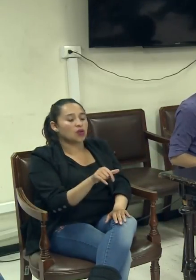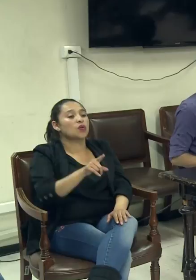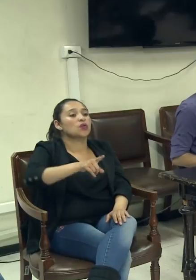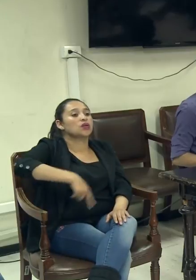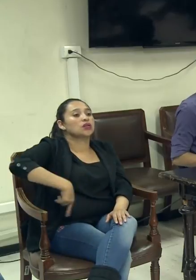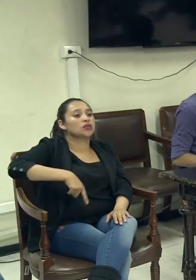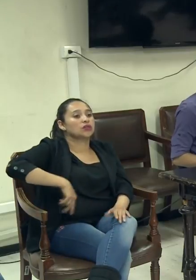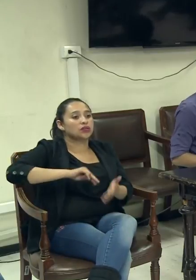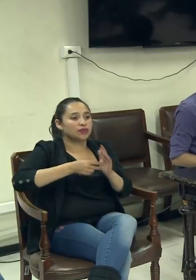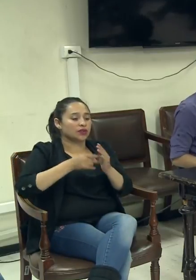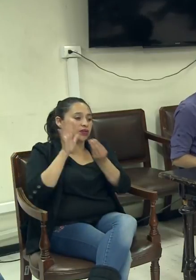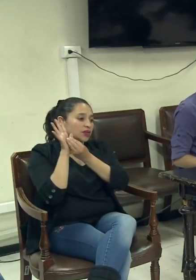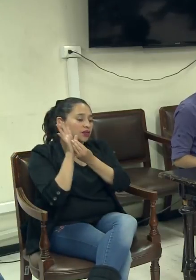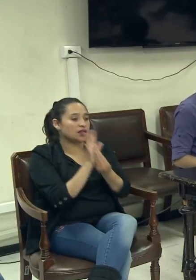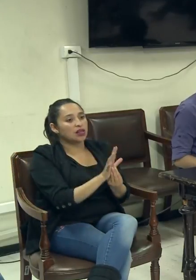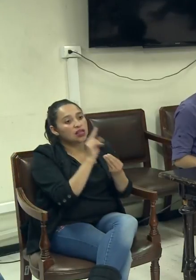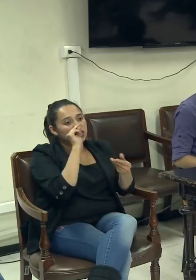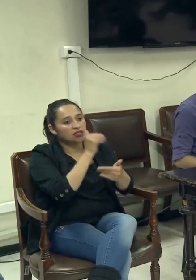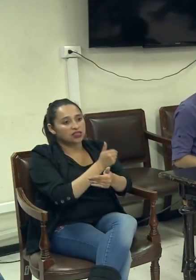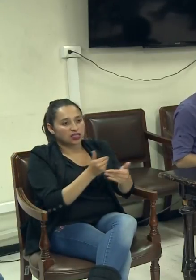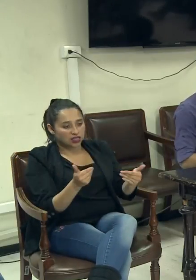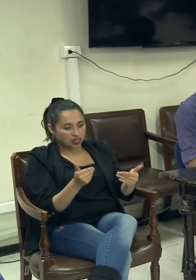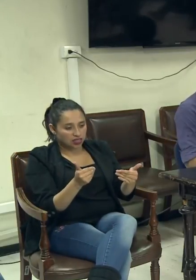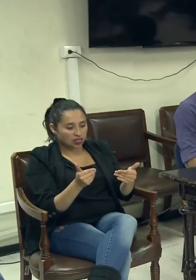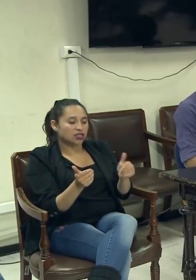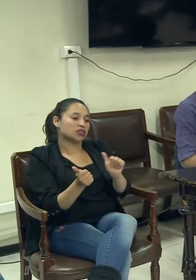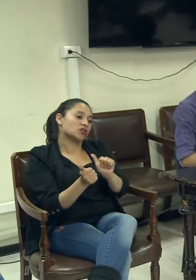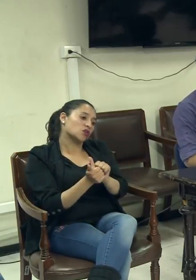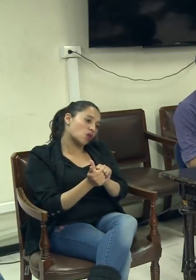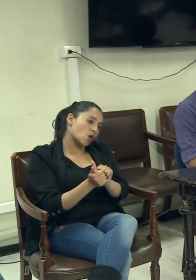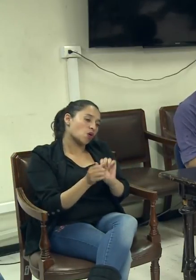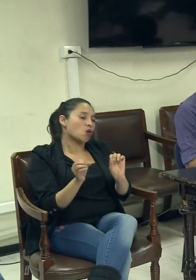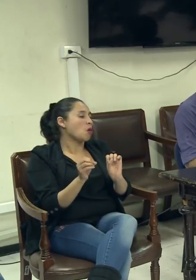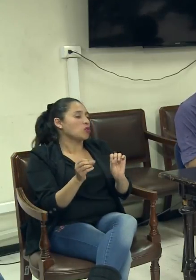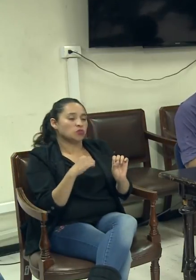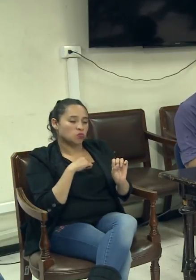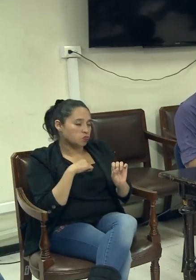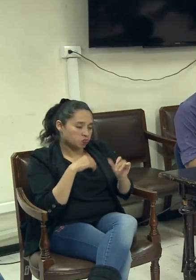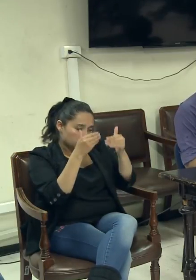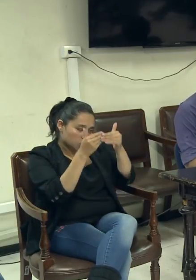no discriminara a las niñas con y sin discapacidades.